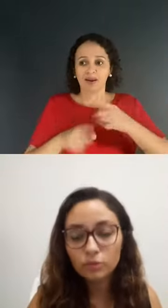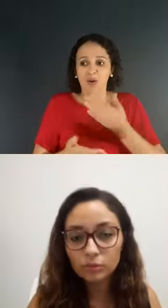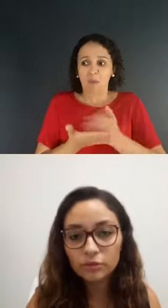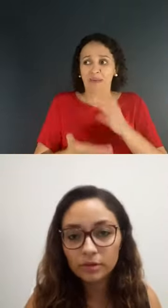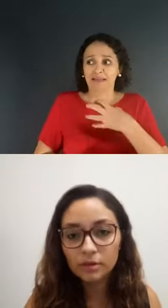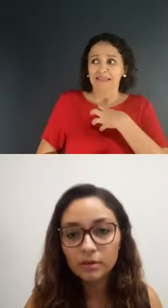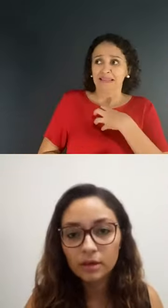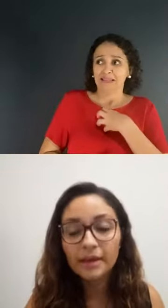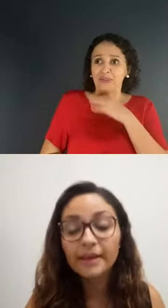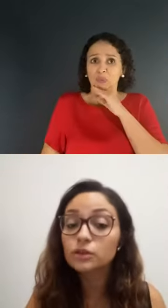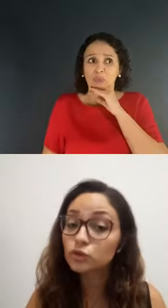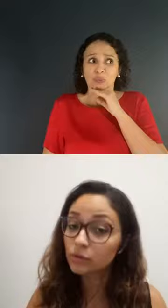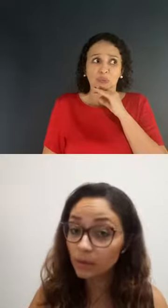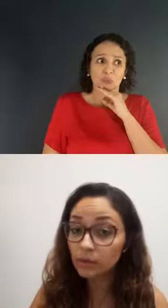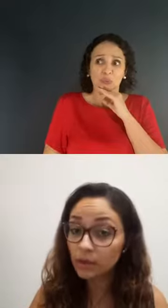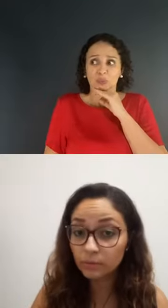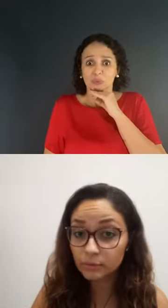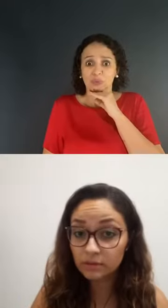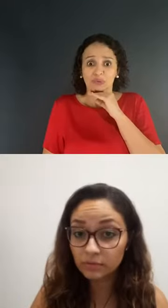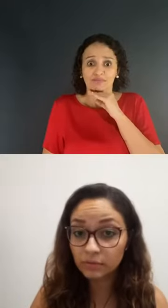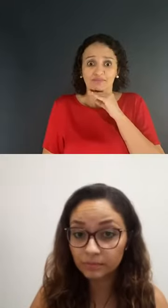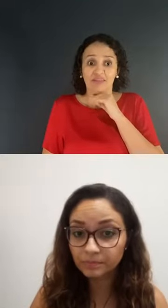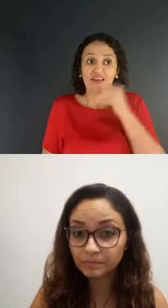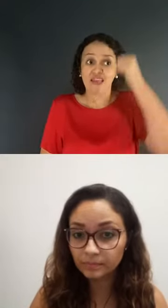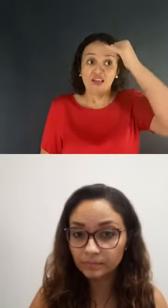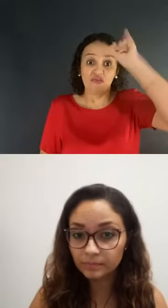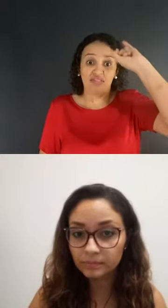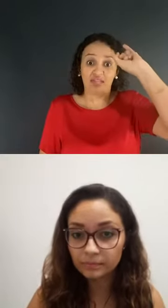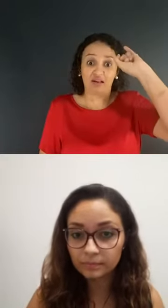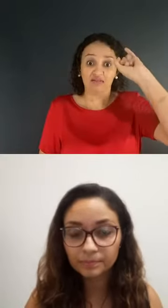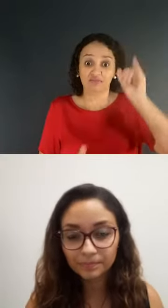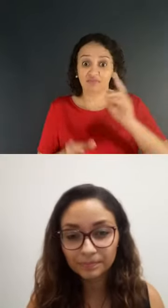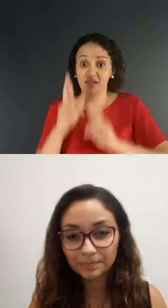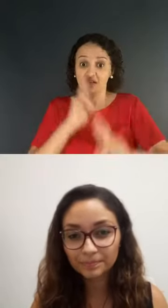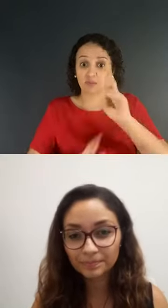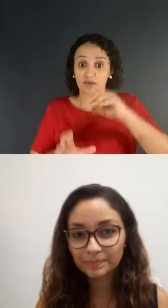nesse círculo de relacionamento abusivo.